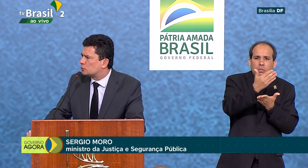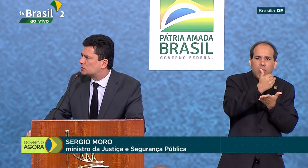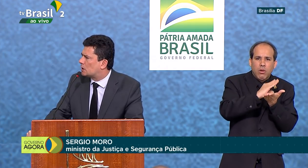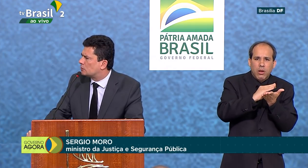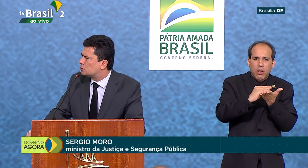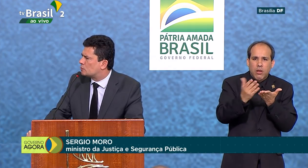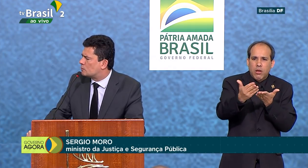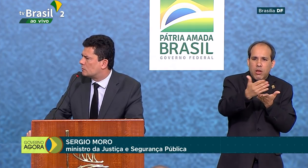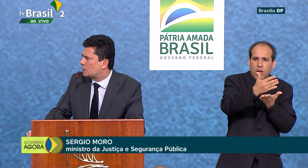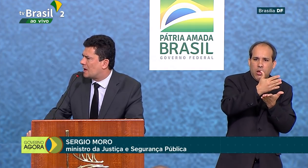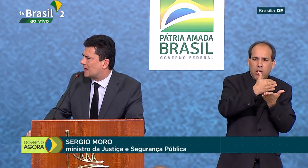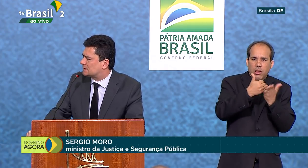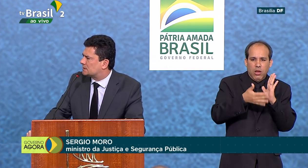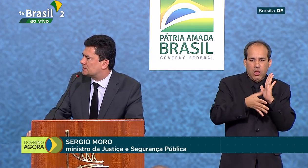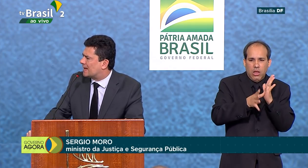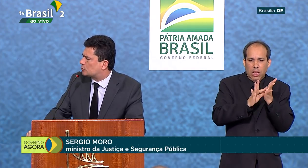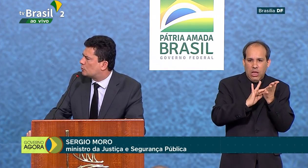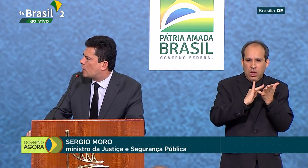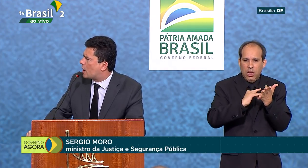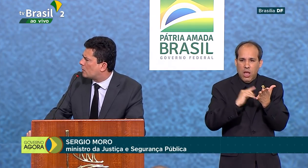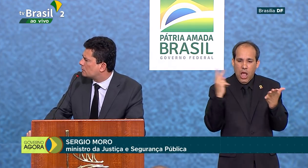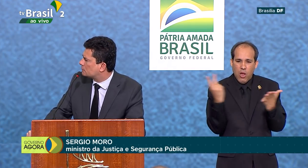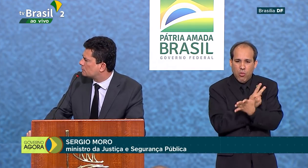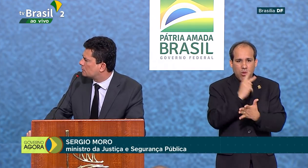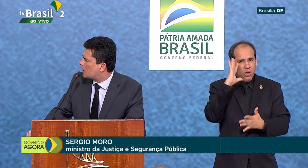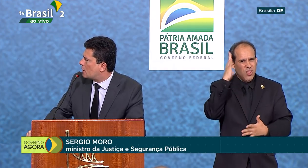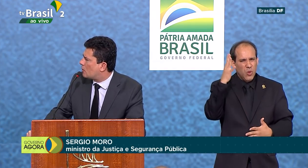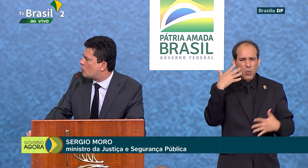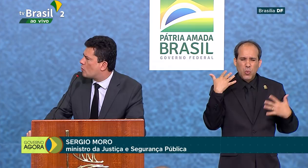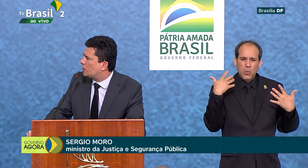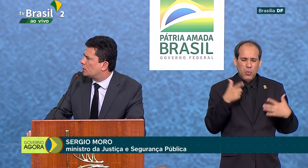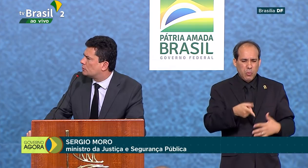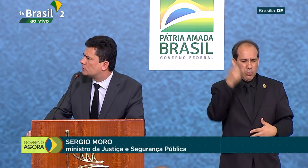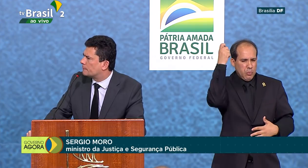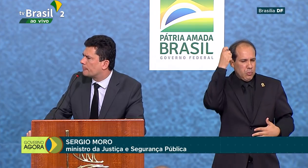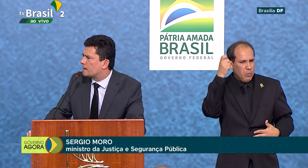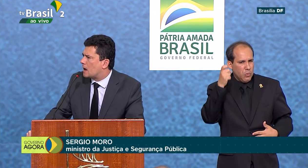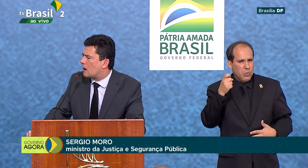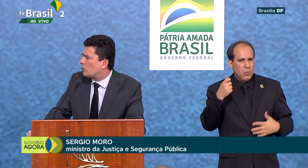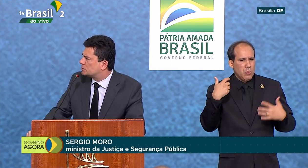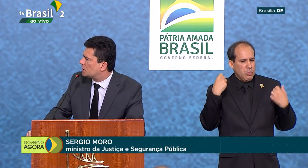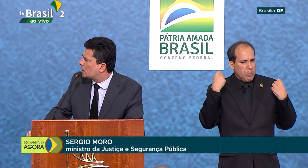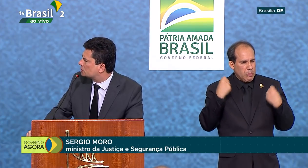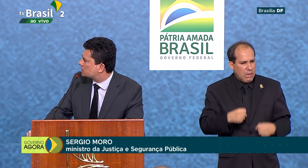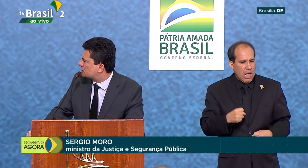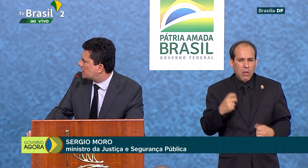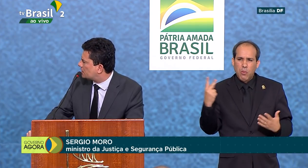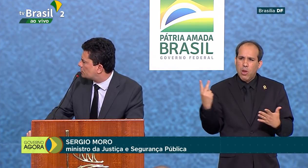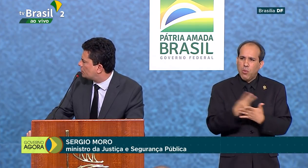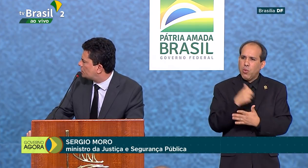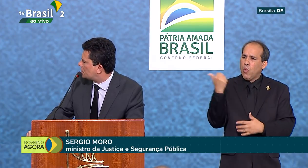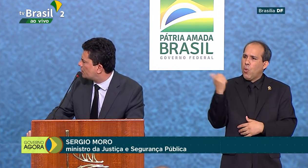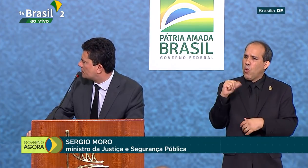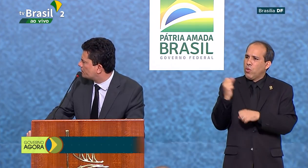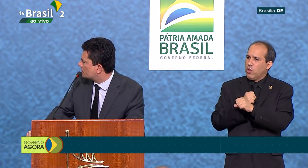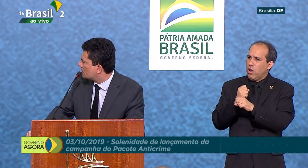na resolução de um assassinato cruel ocorrido há 11 anos na cidade de Curitiba,